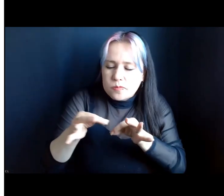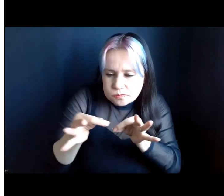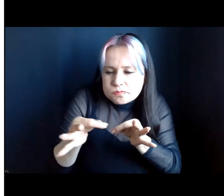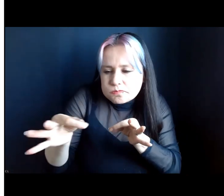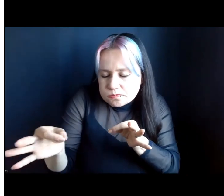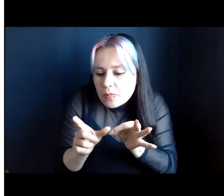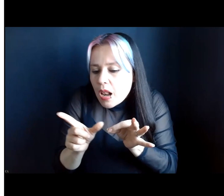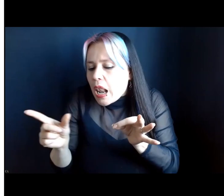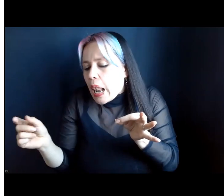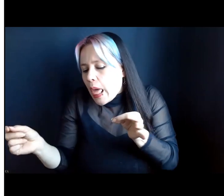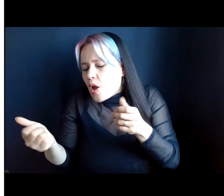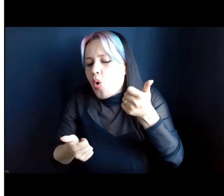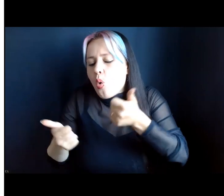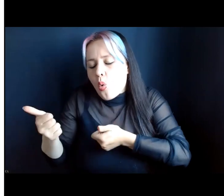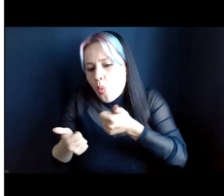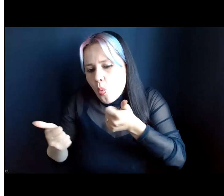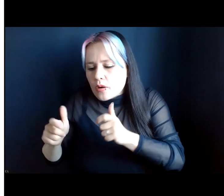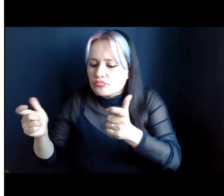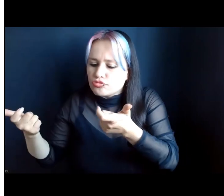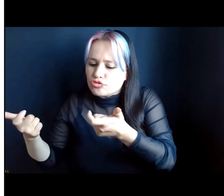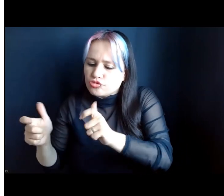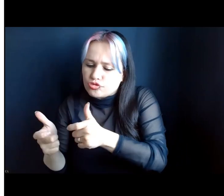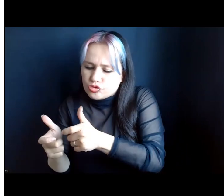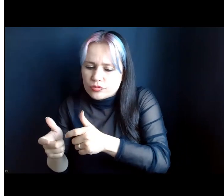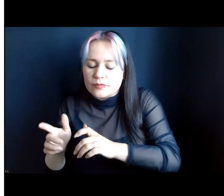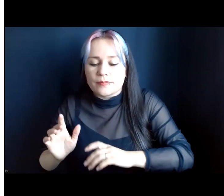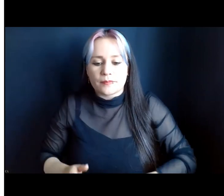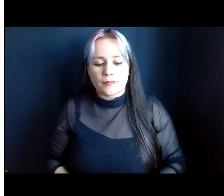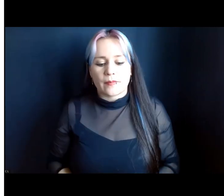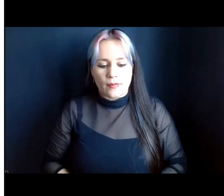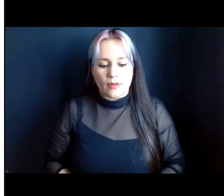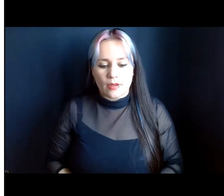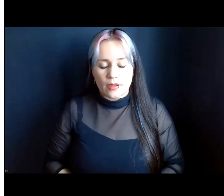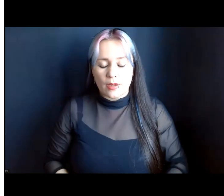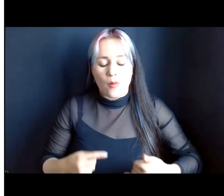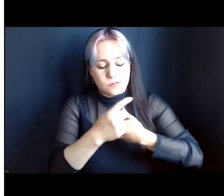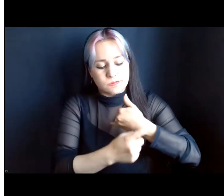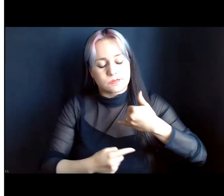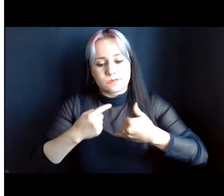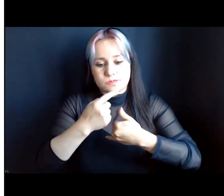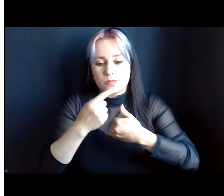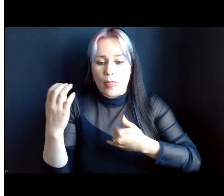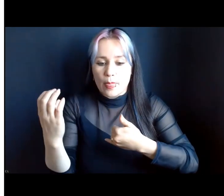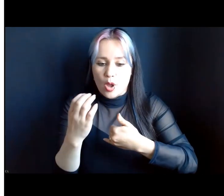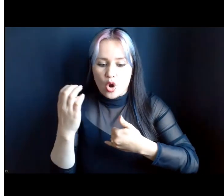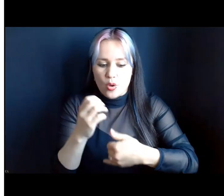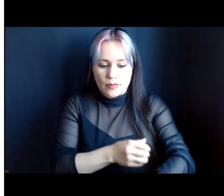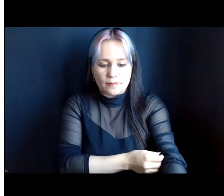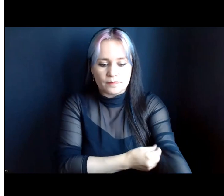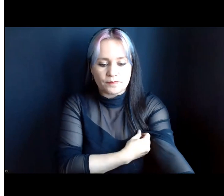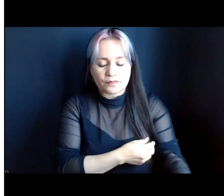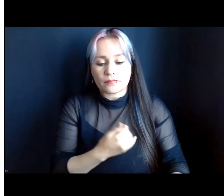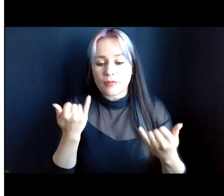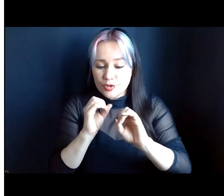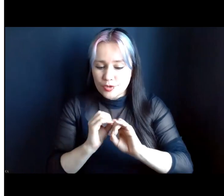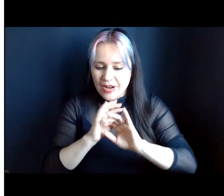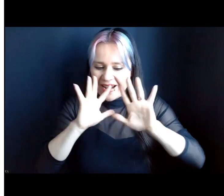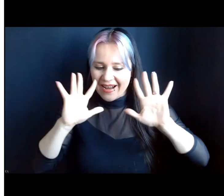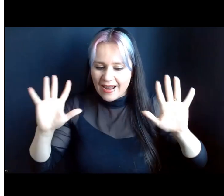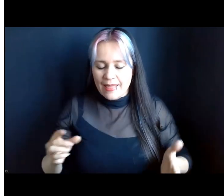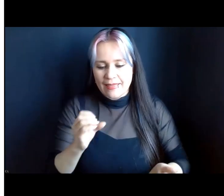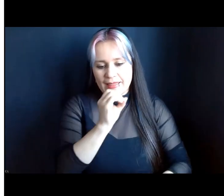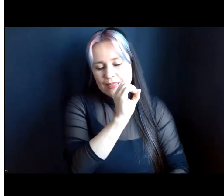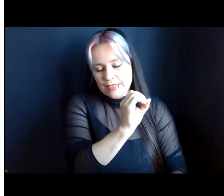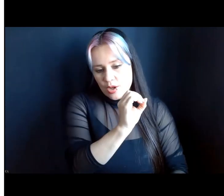Cali 4,9 por Medellín 4,6 y pasto 1,4 lo que